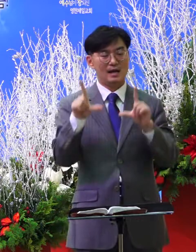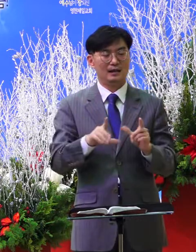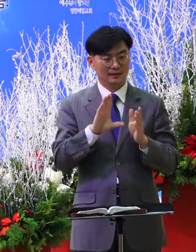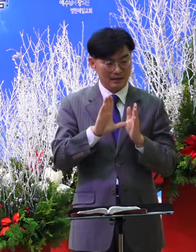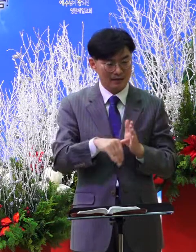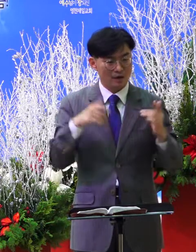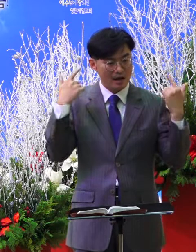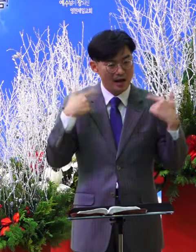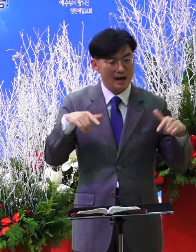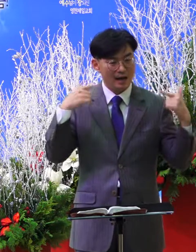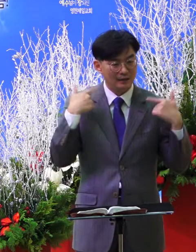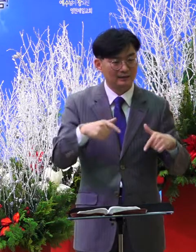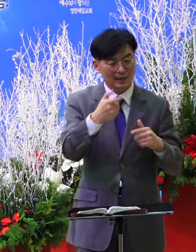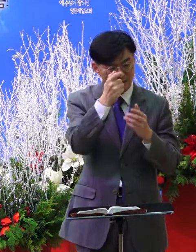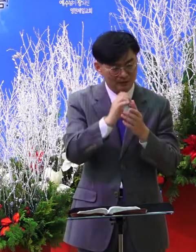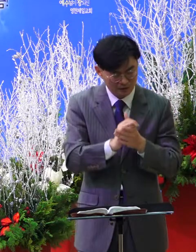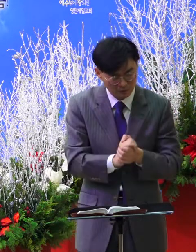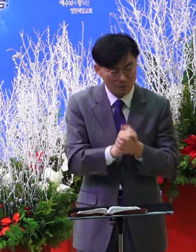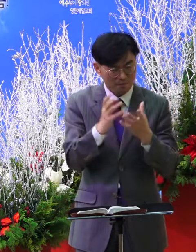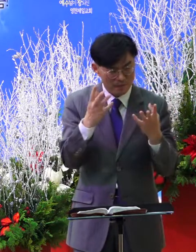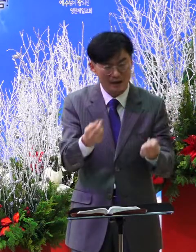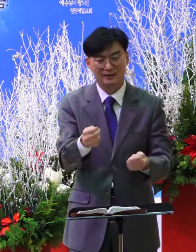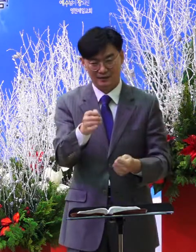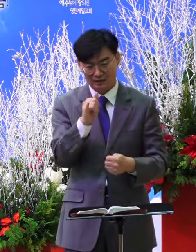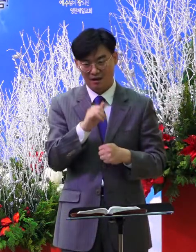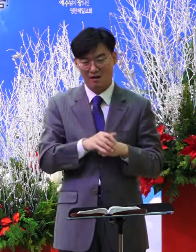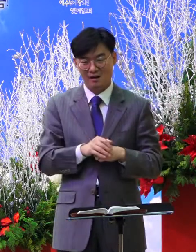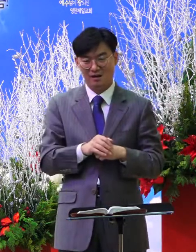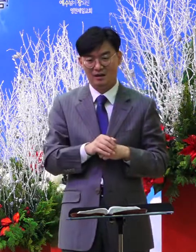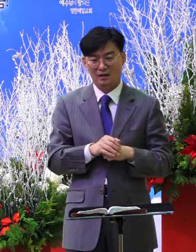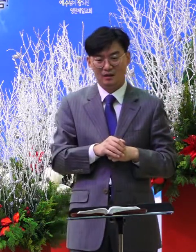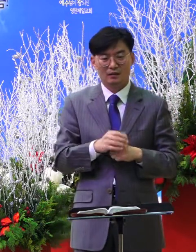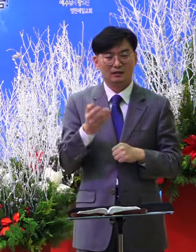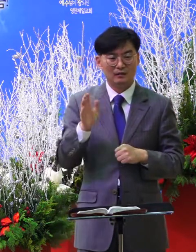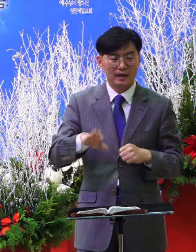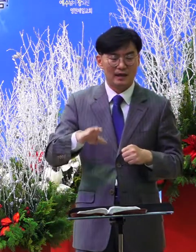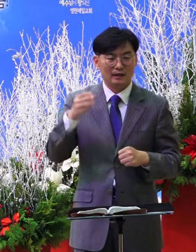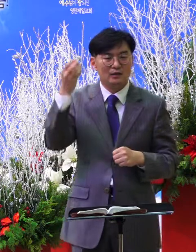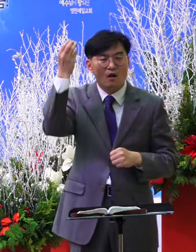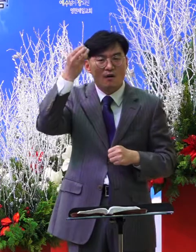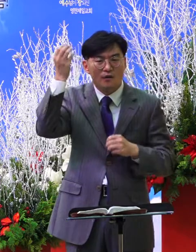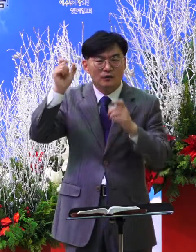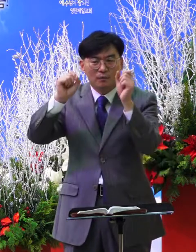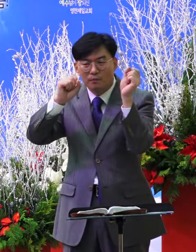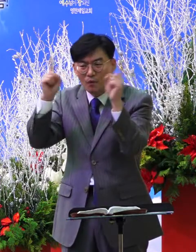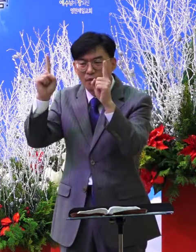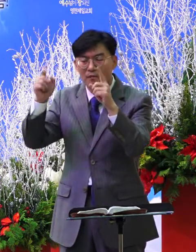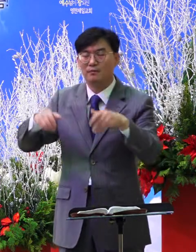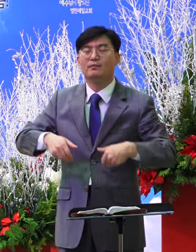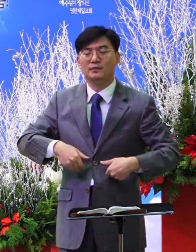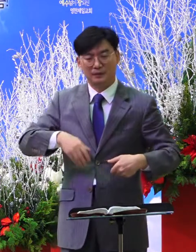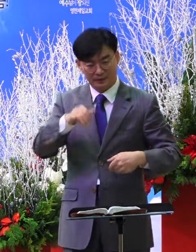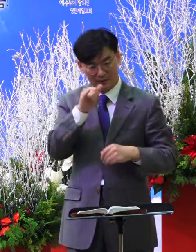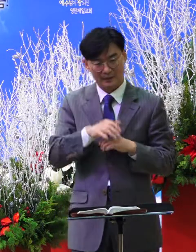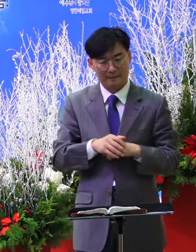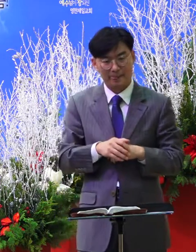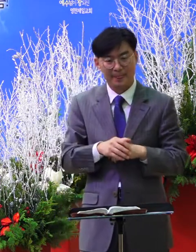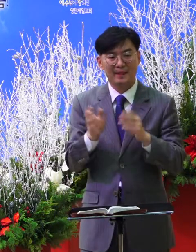그렇게 산다 할지라도 영적으로 잠들어 재림을 준비하지 못할 수도